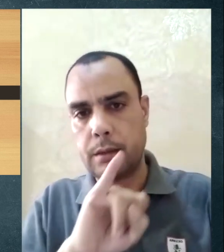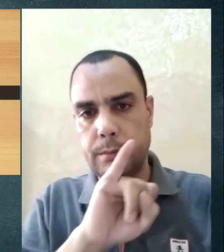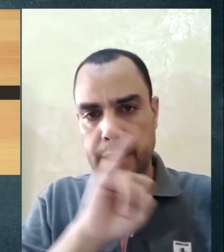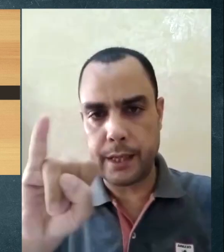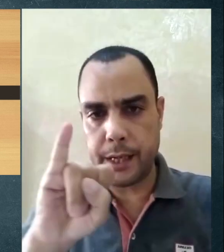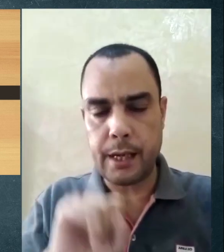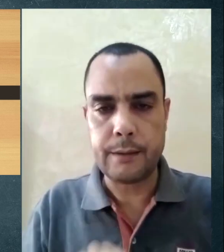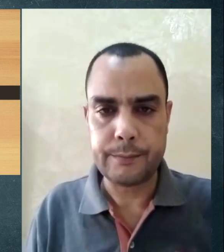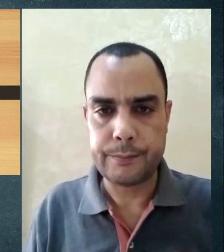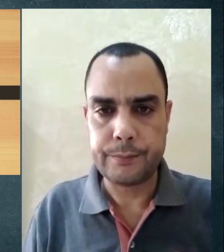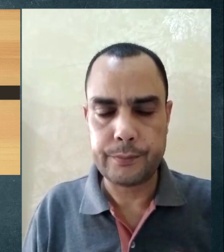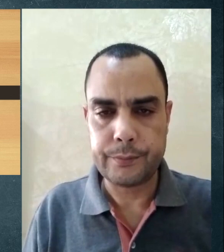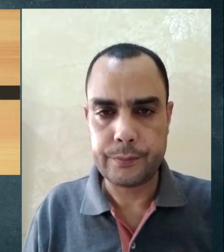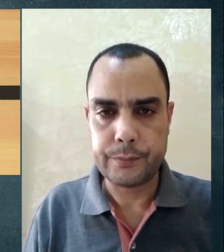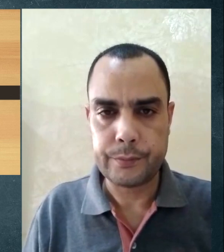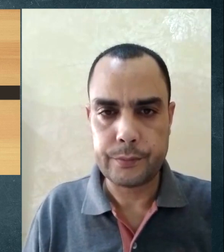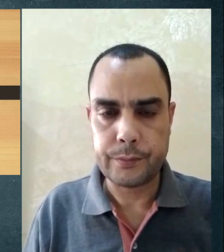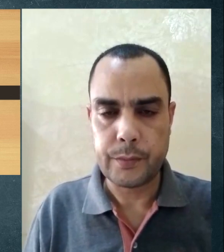استعارة مكنية